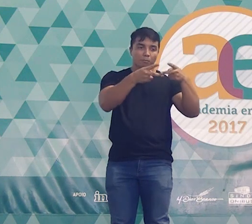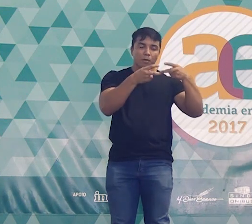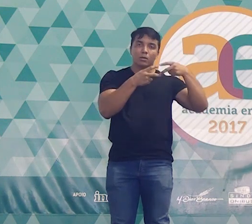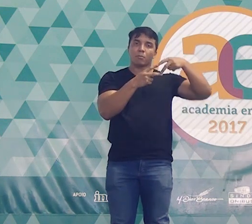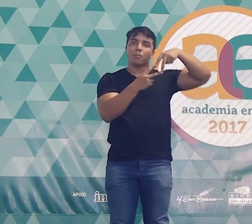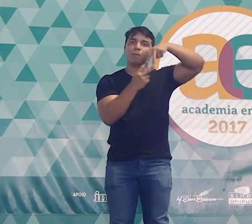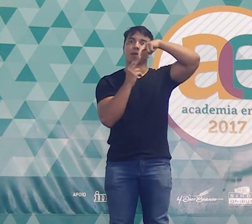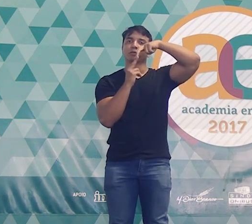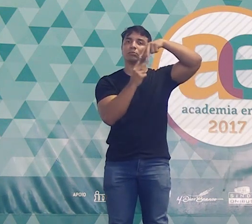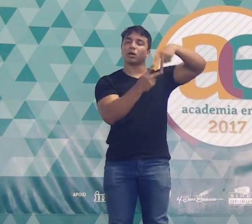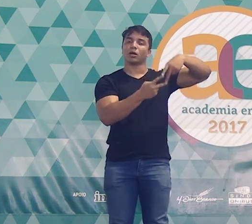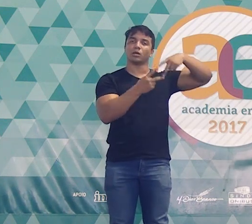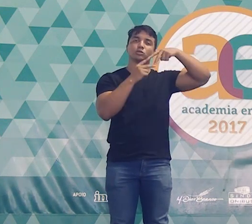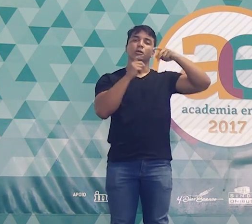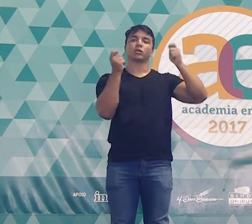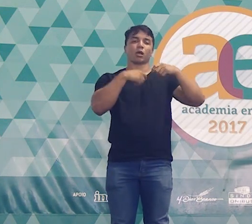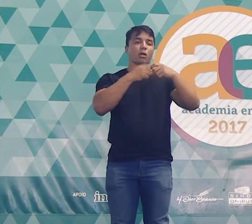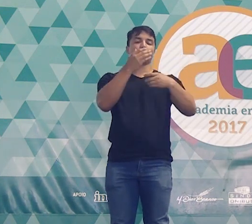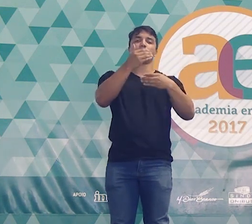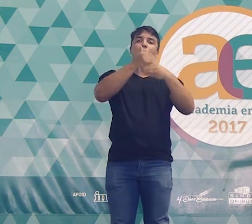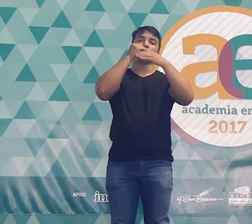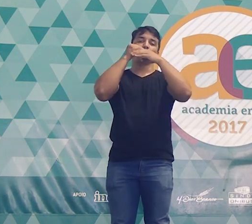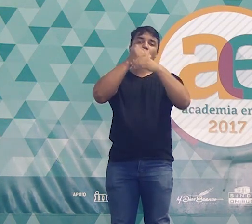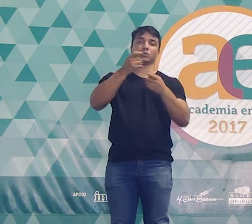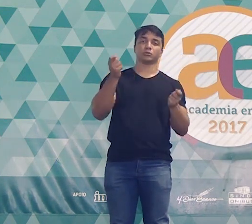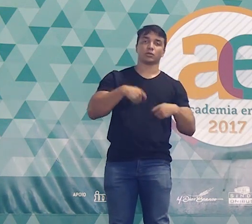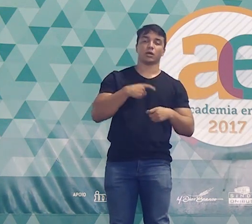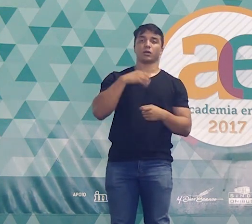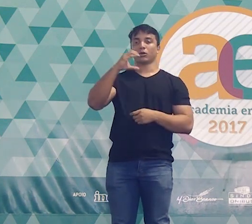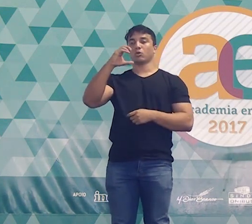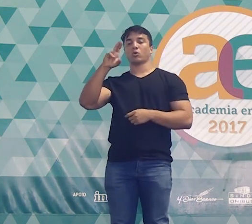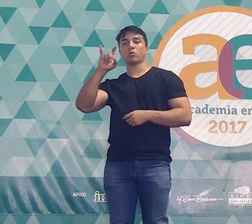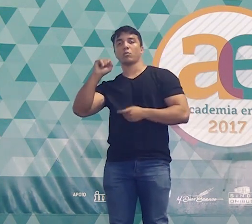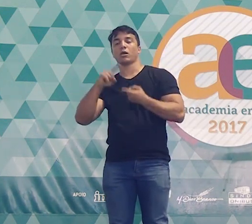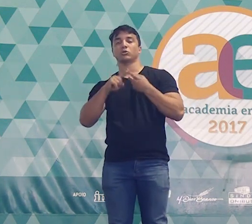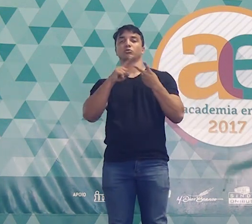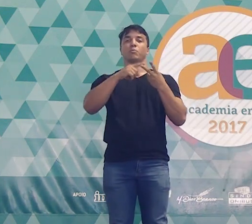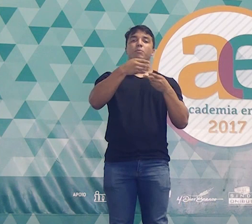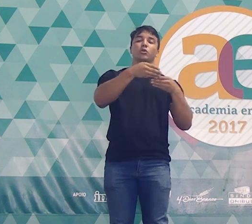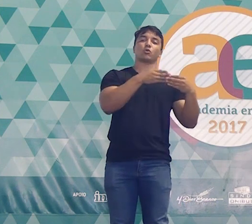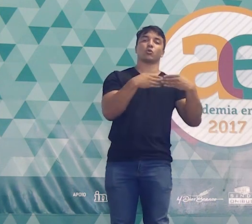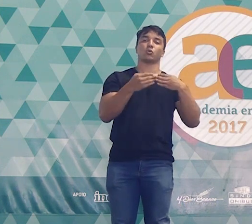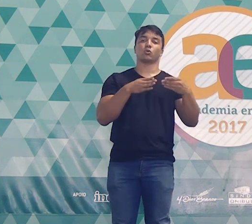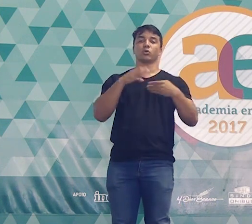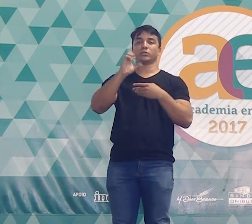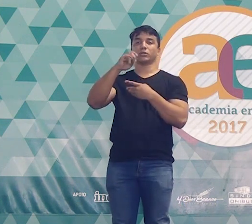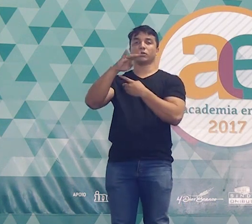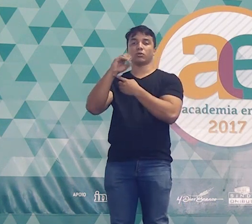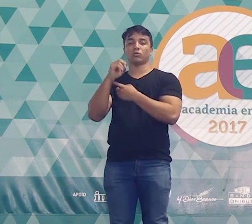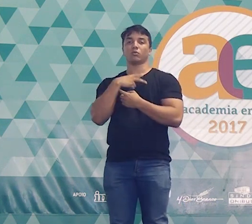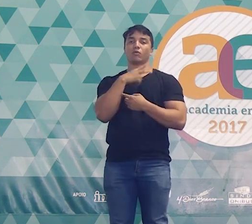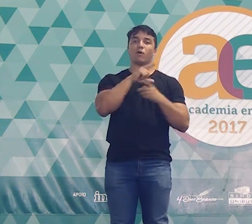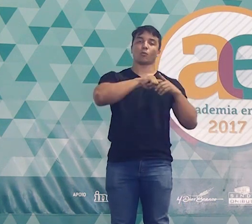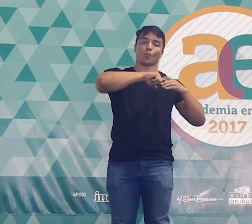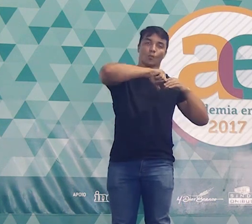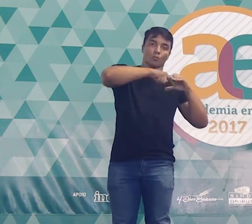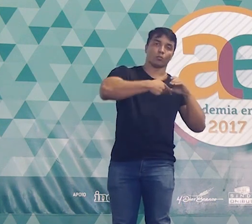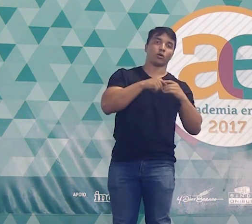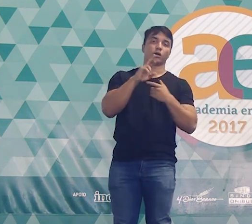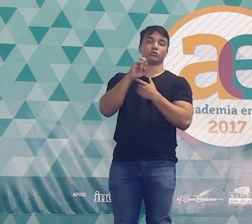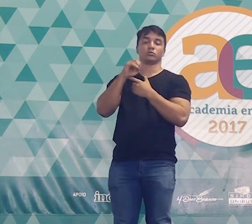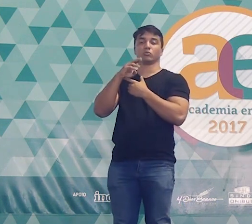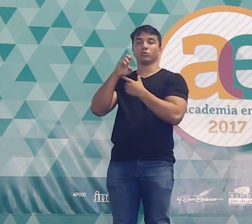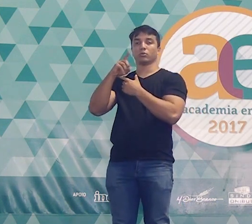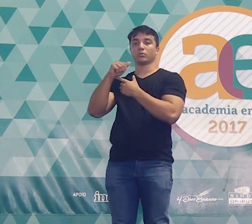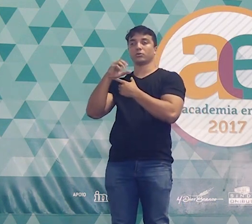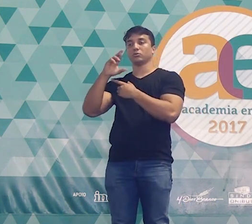plasmática, pode ter uma parede celular, vai ter cloroplasto, mitocôndria, centríolo, vacúolo, retículo plasmático rugoso, ou